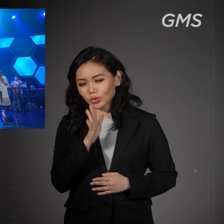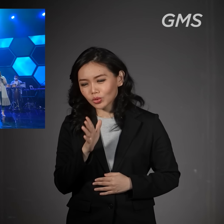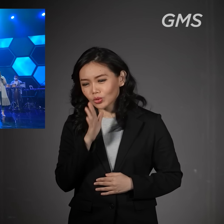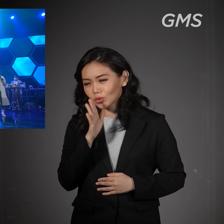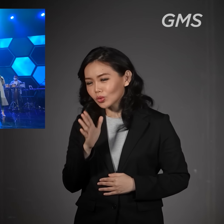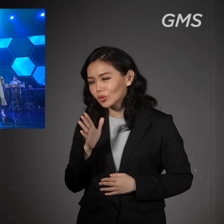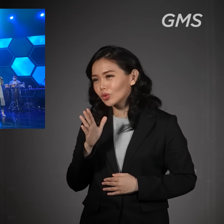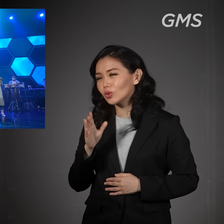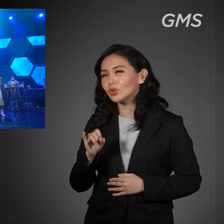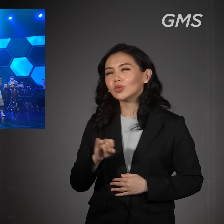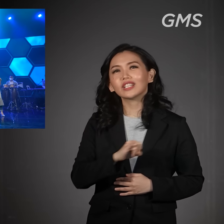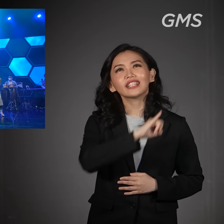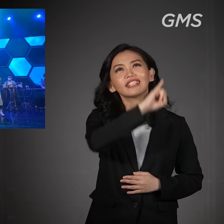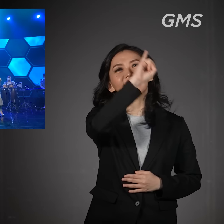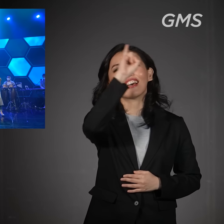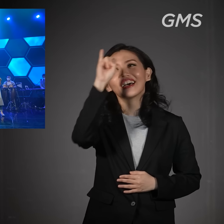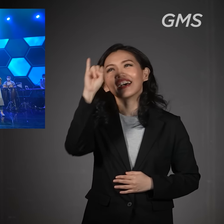sungguh indah